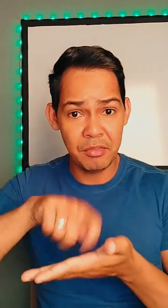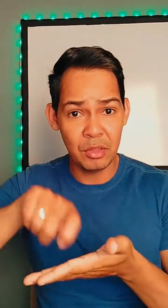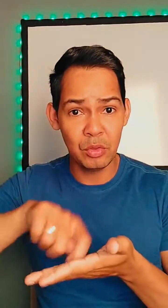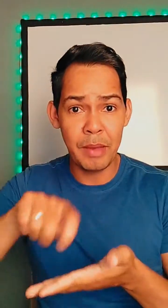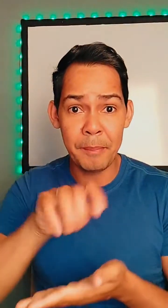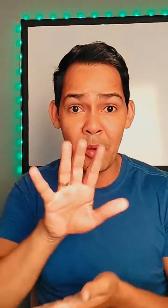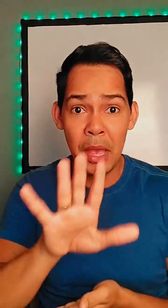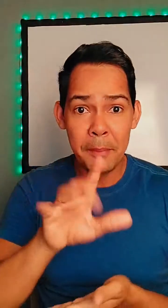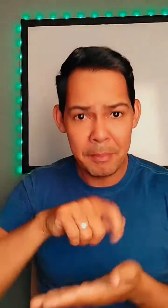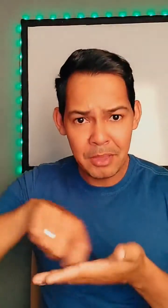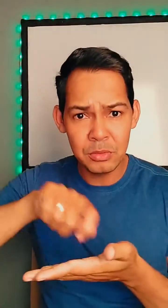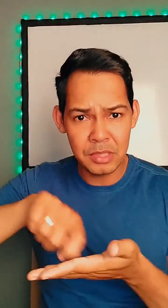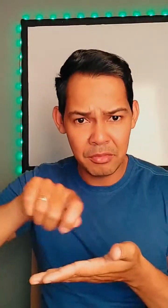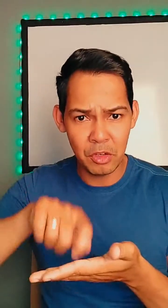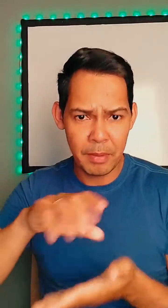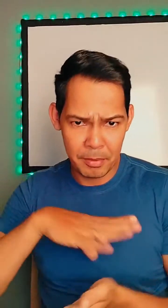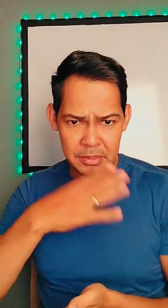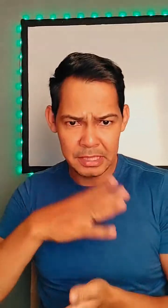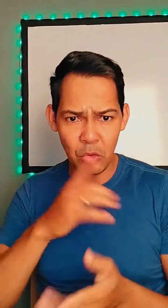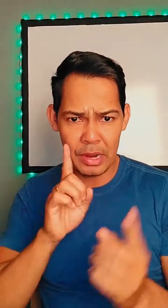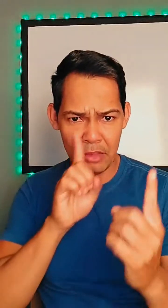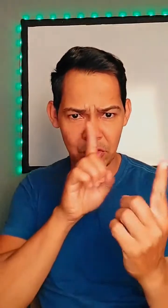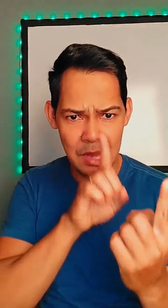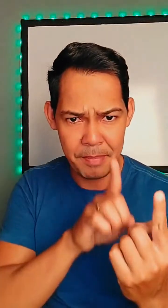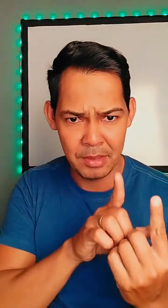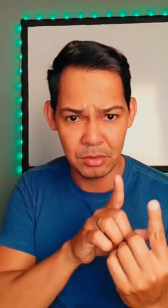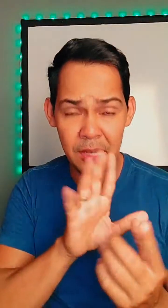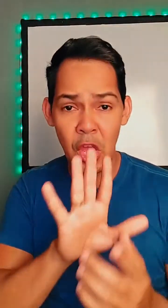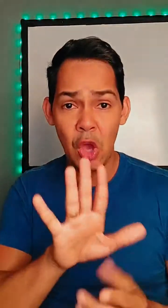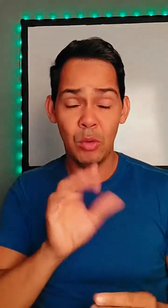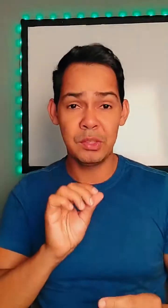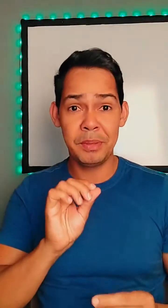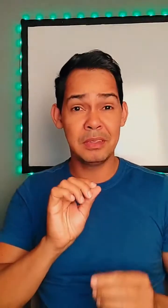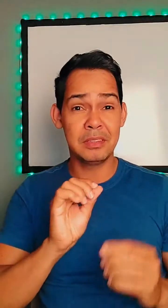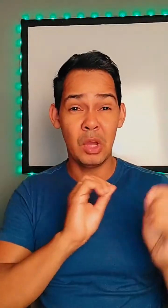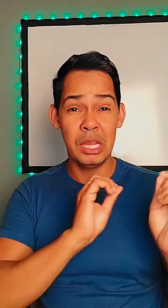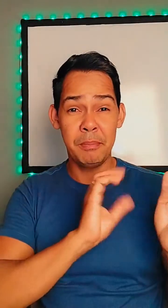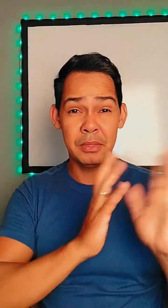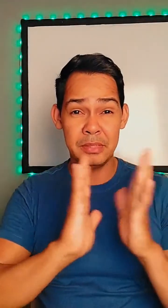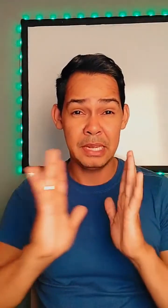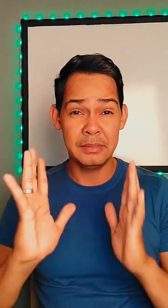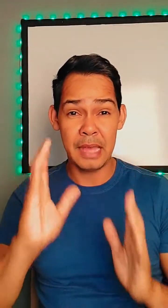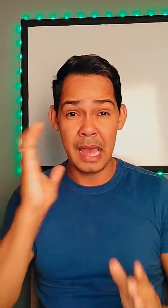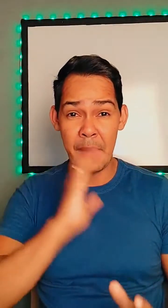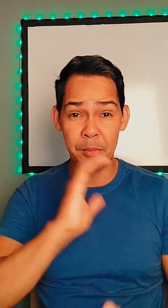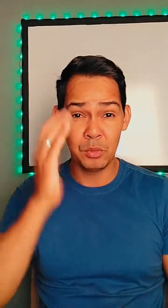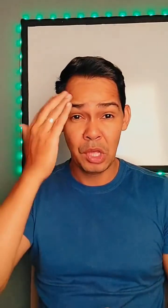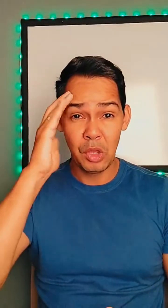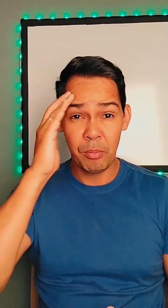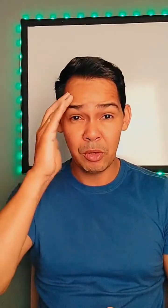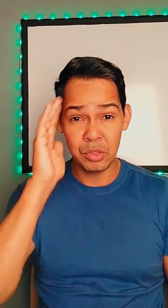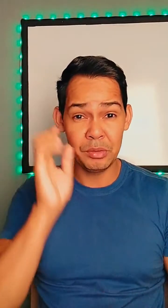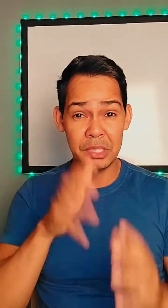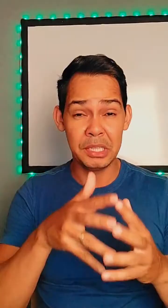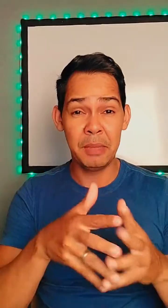no papel. Mas mesmo escrevendo no papel, você tem coragem de ir lá perto dele? Ou você pensa assim, olha, ele pode sinalizar rápido, eu posso não entender, posso